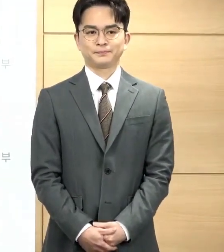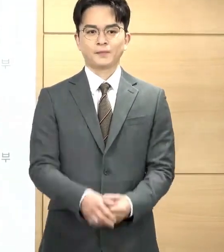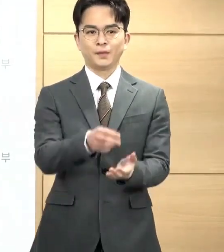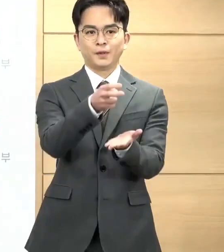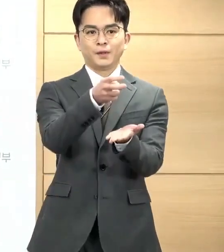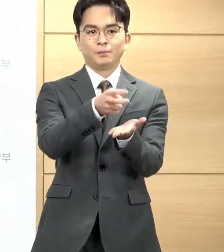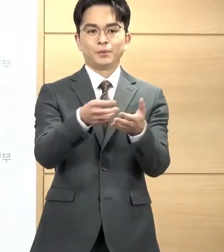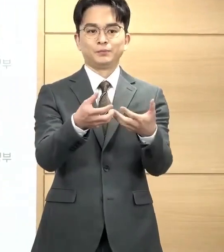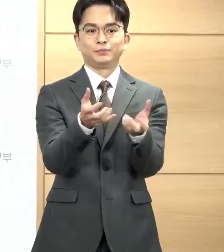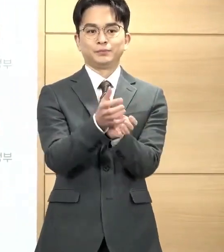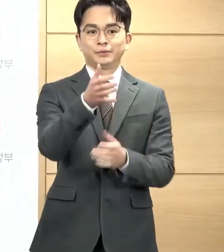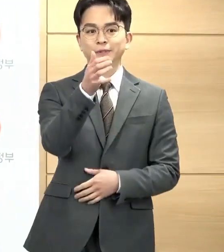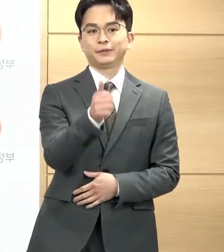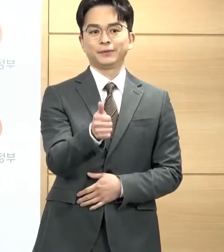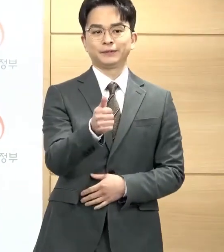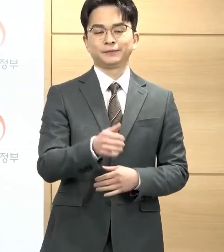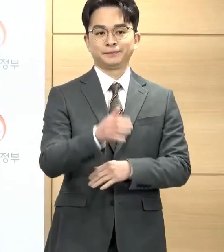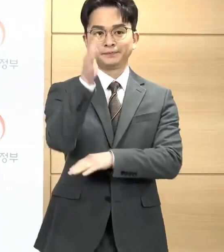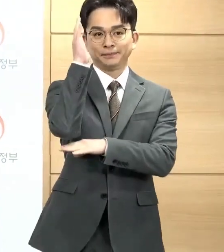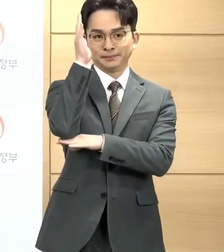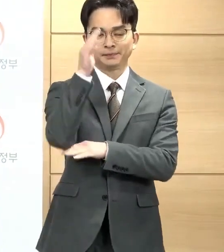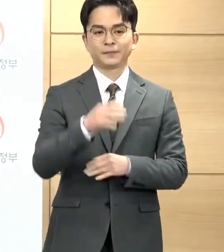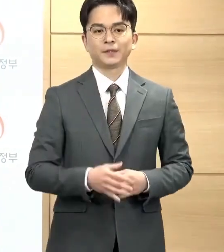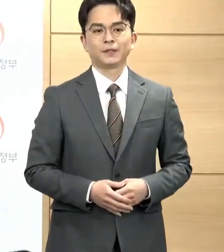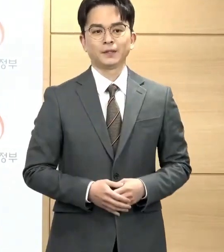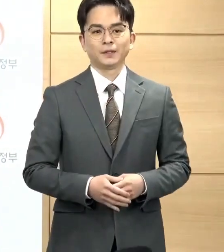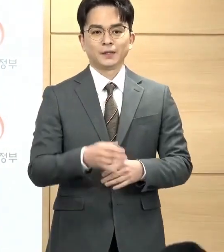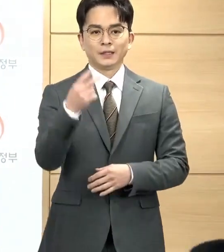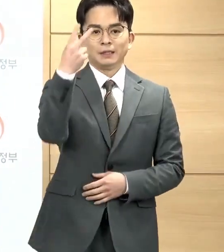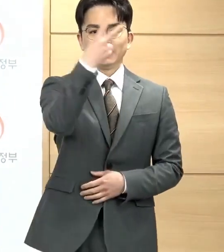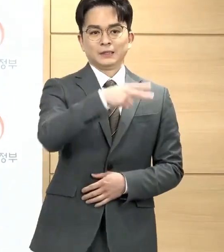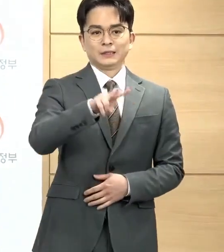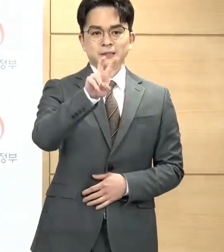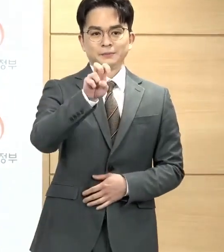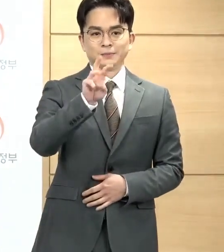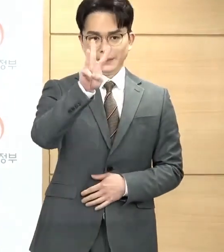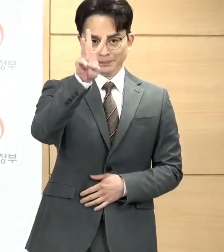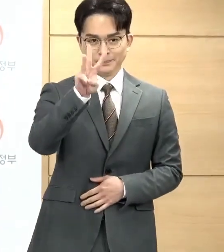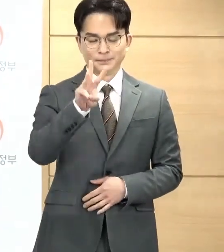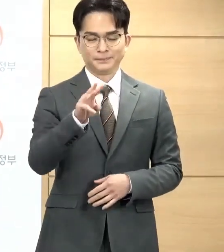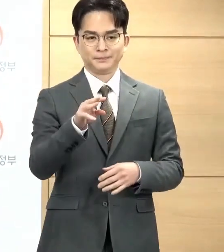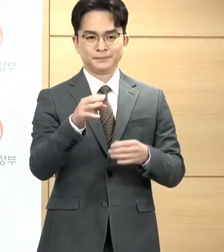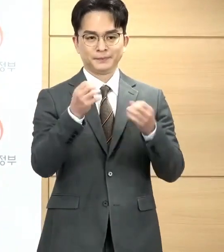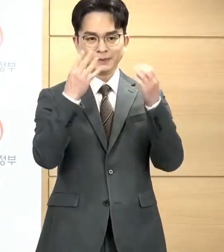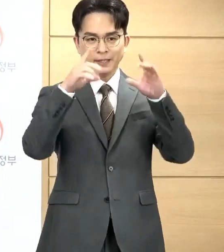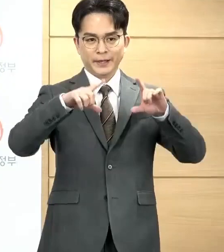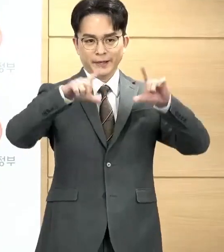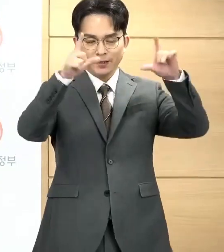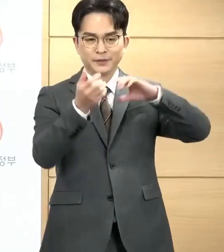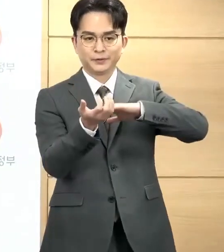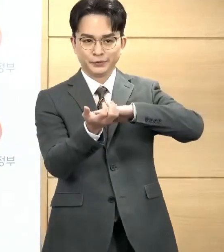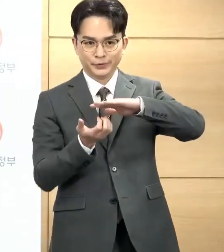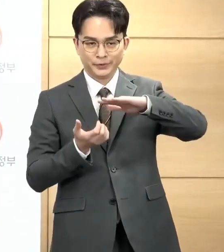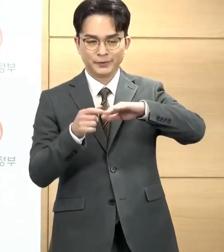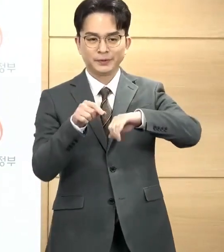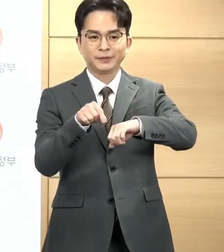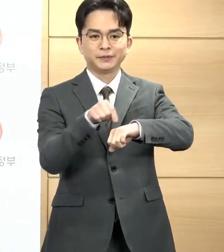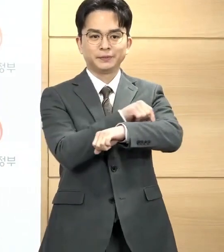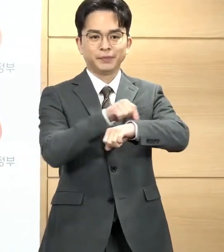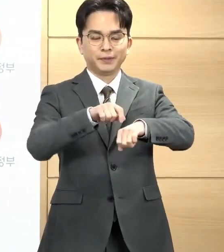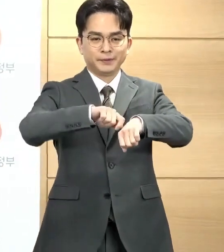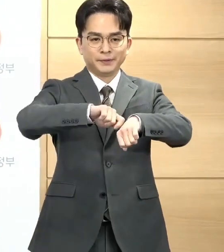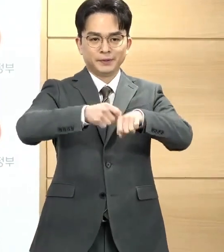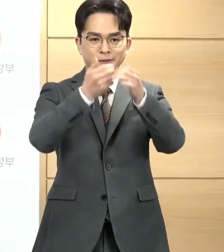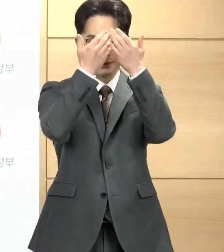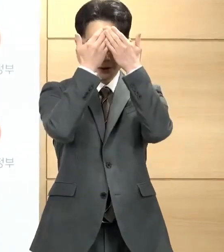법무장관입니다 지금부터 2023년 10년 특별 사면에 관하여 말씀드리겠습니다